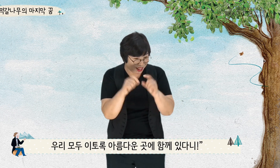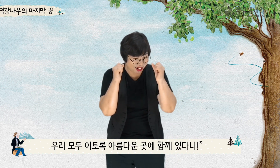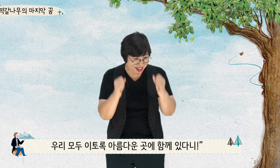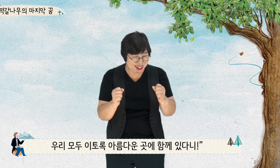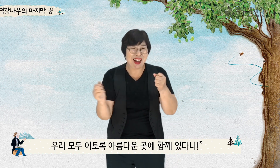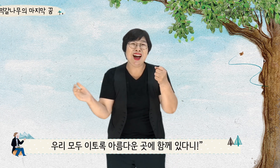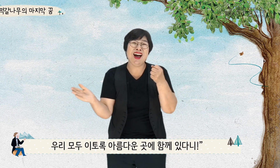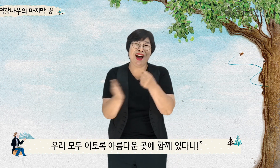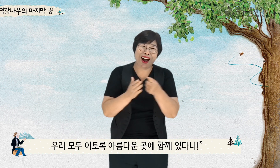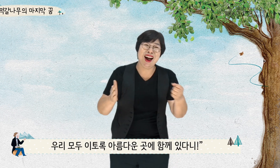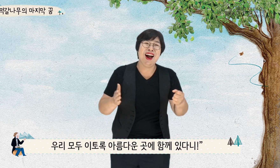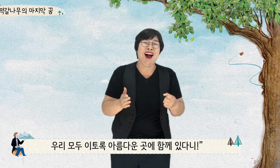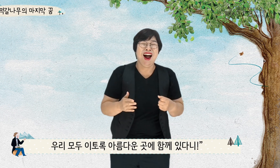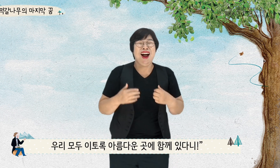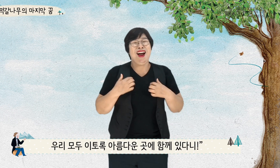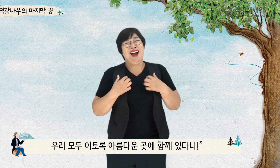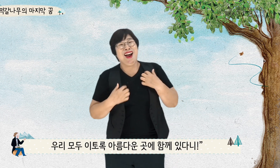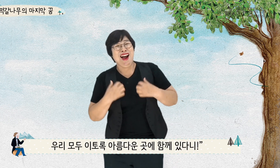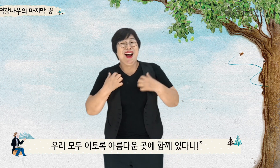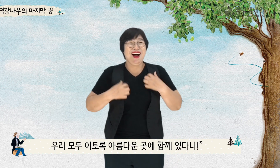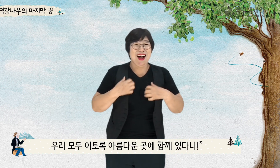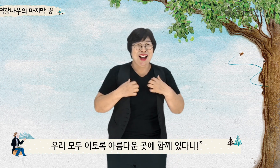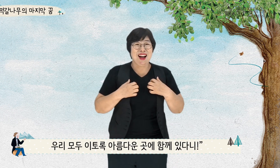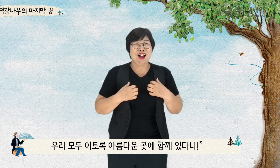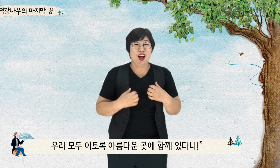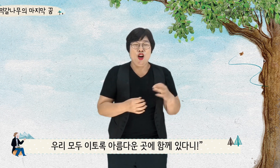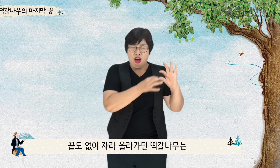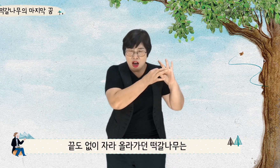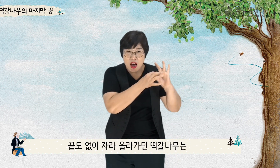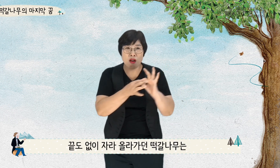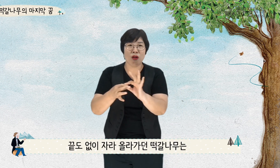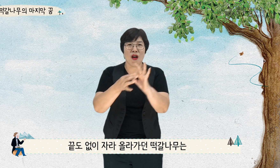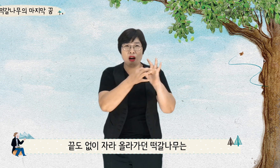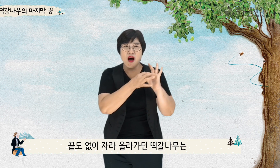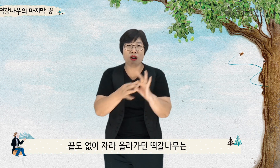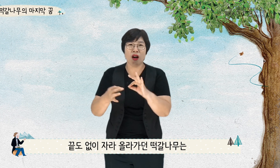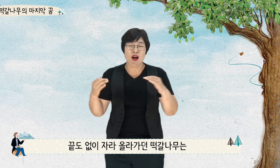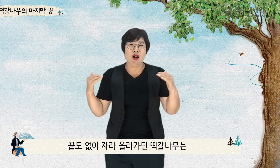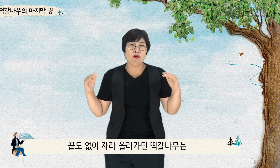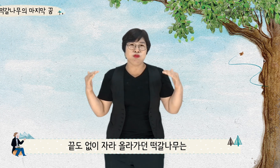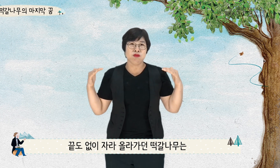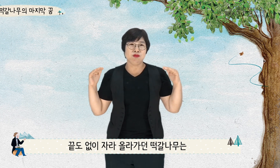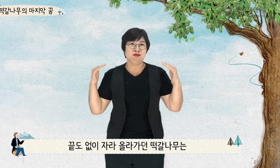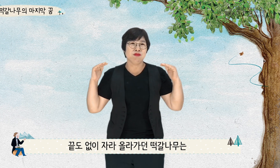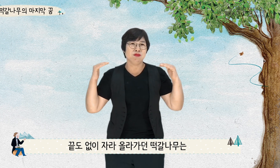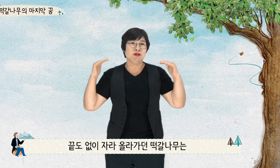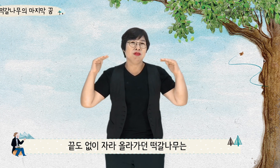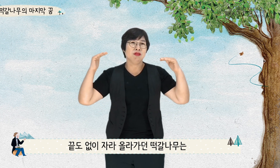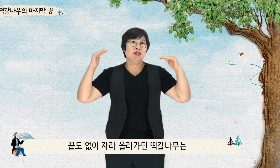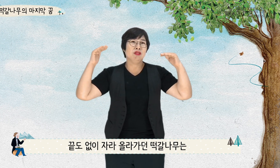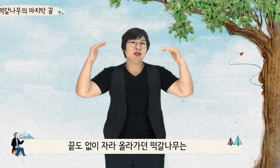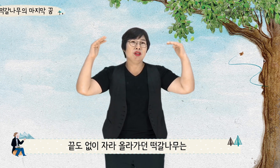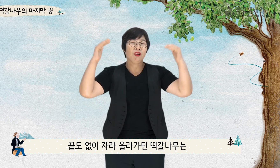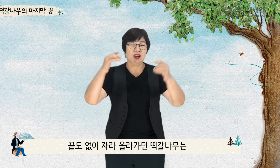모두 이토록 아름다운 곳에 함께 있다니. 끝도 없이 자라 올라가던 떡갈나무는